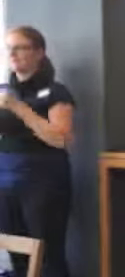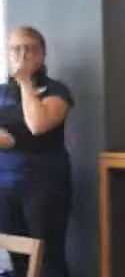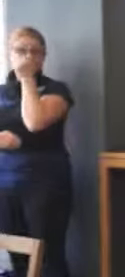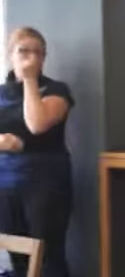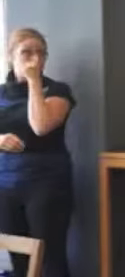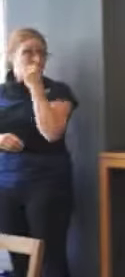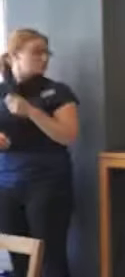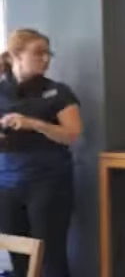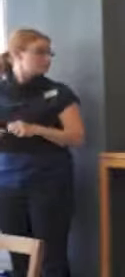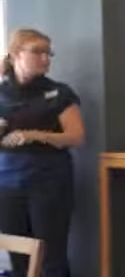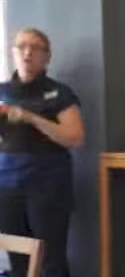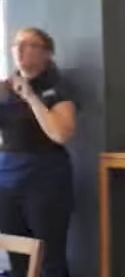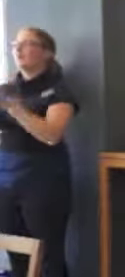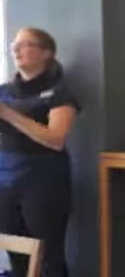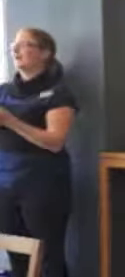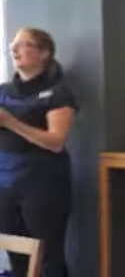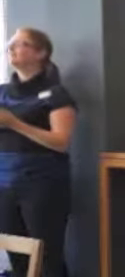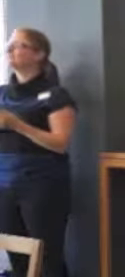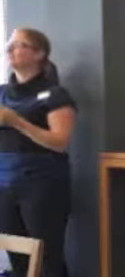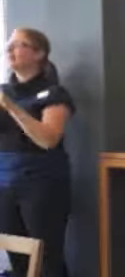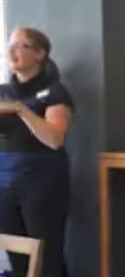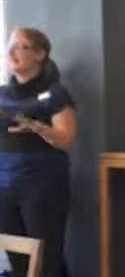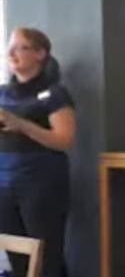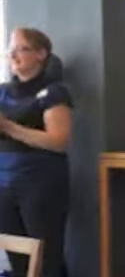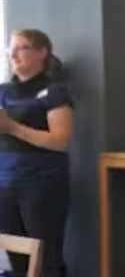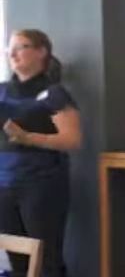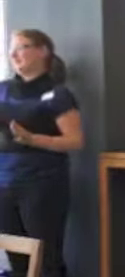Jag kan få lära mig mina hundar. Thomas?